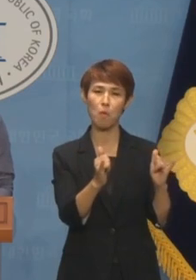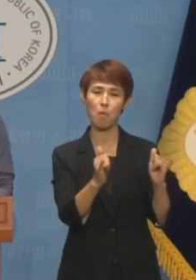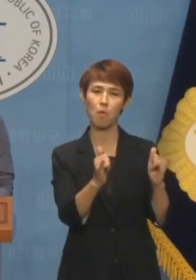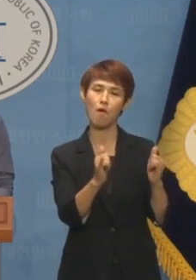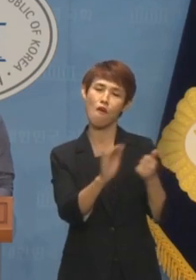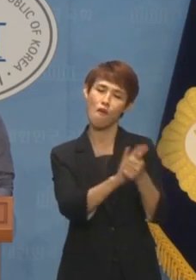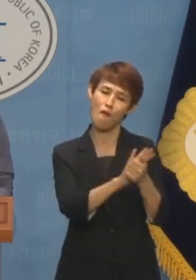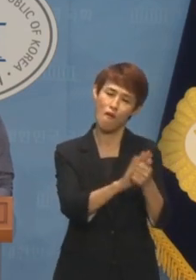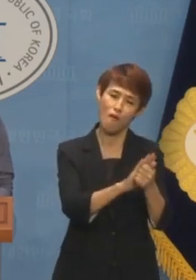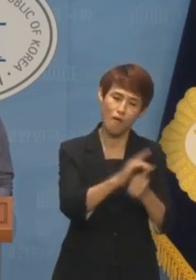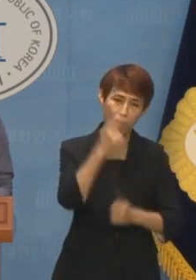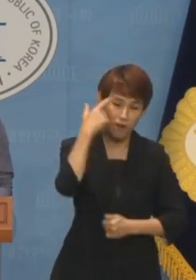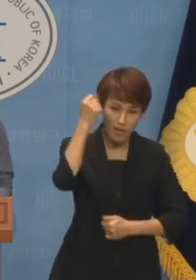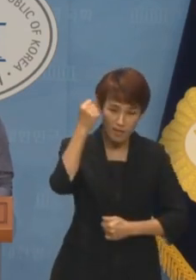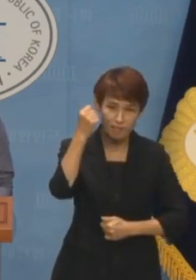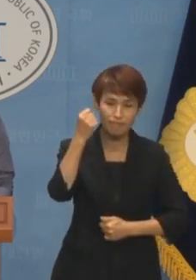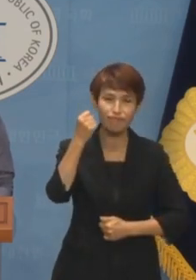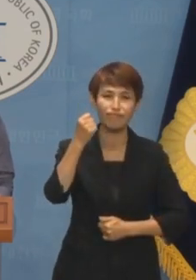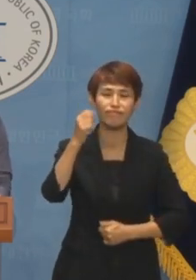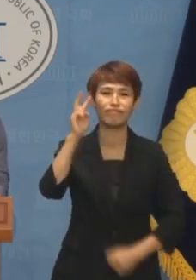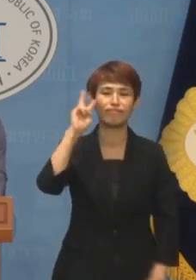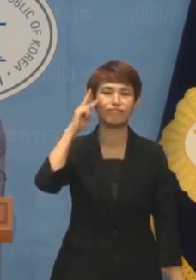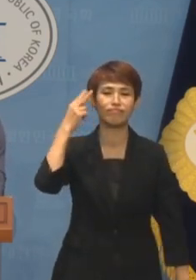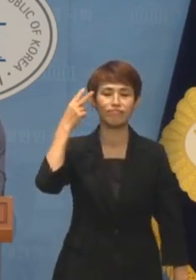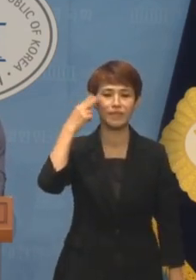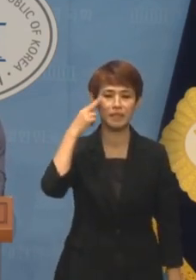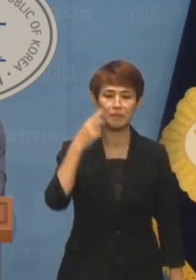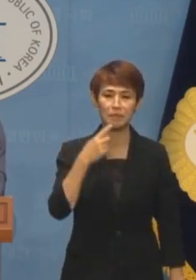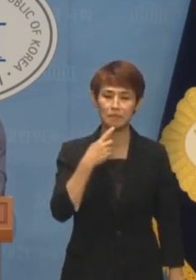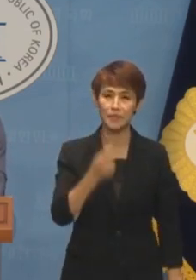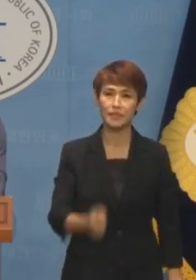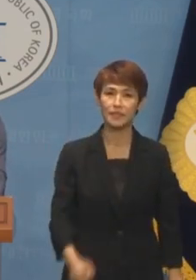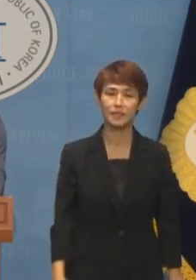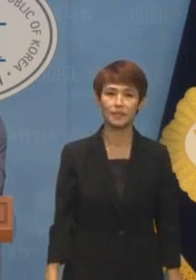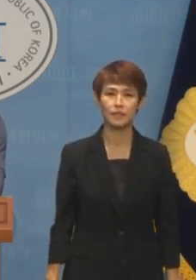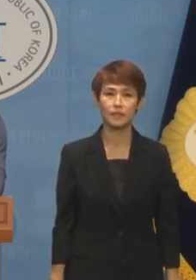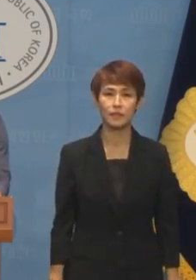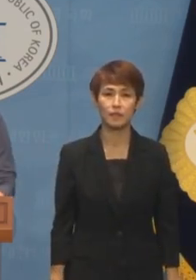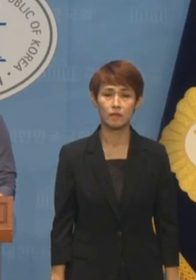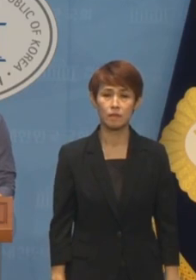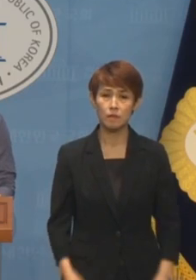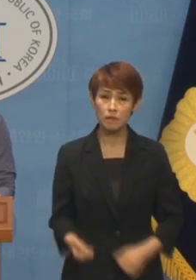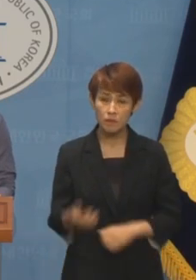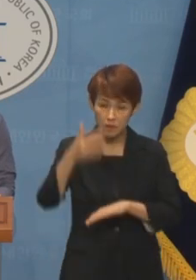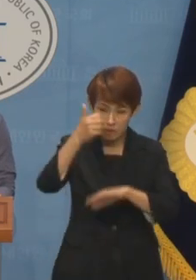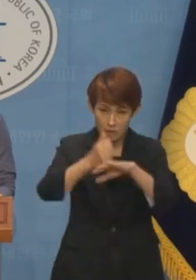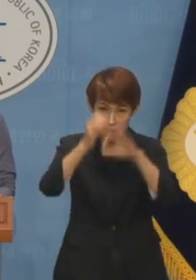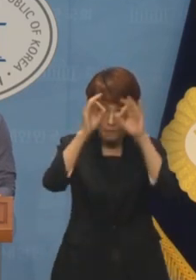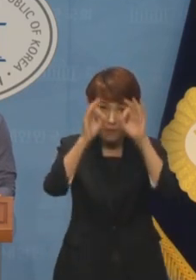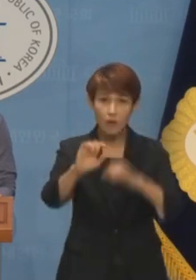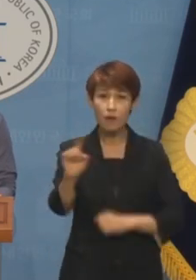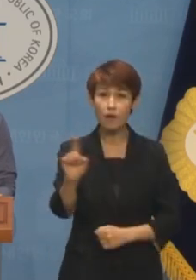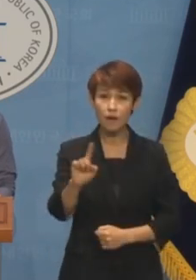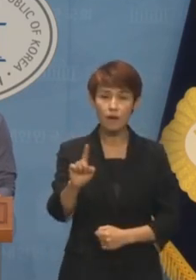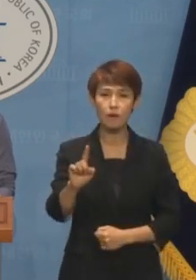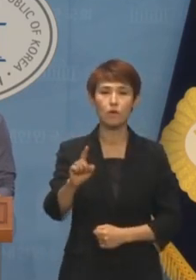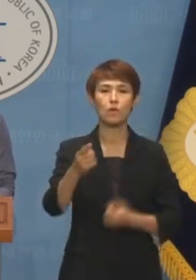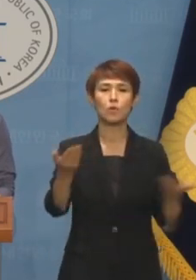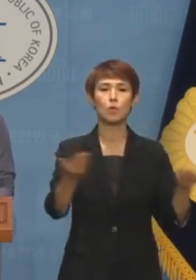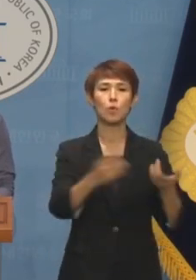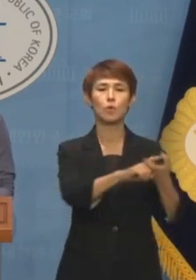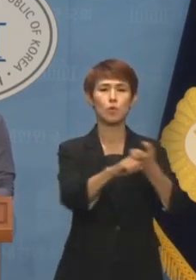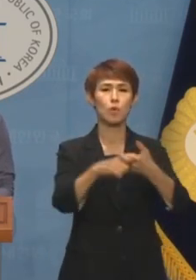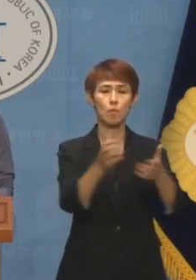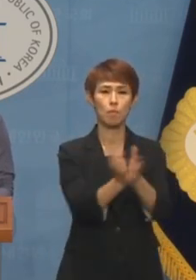퍽이나 위하는 줄 잠시 착각할 법도 합니다. 그러나 결론부터 말하자면 노조법 2,